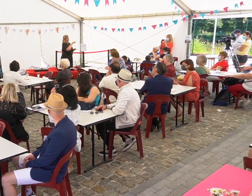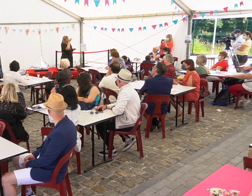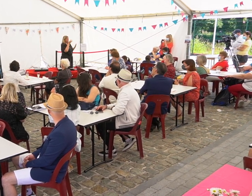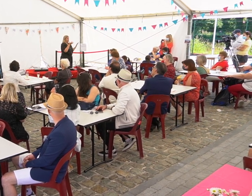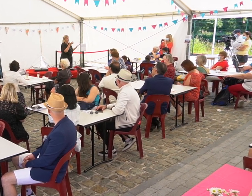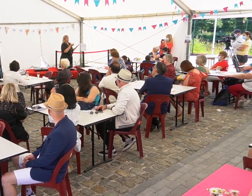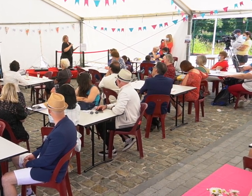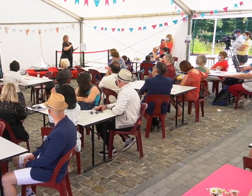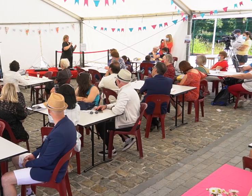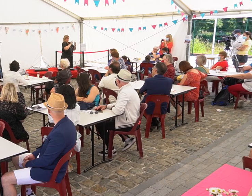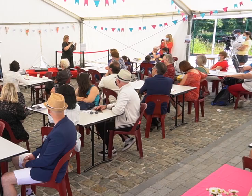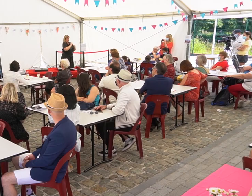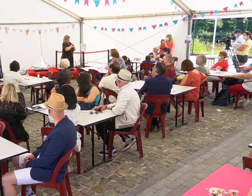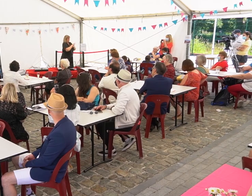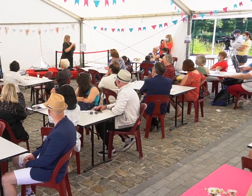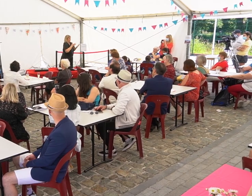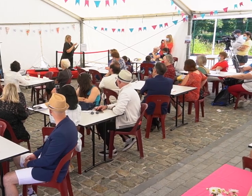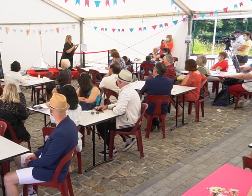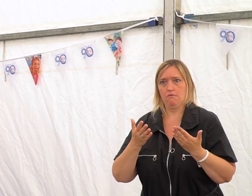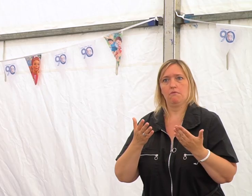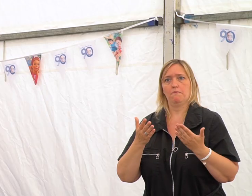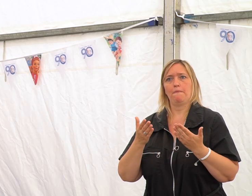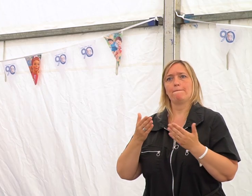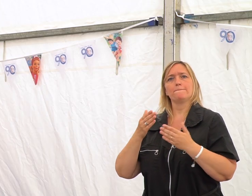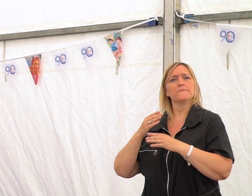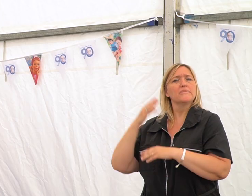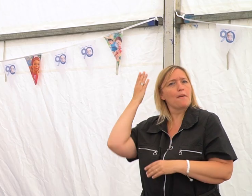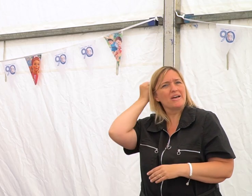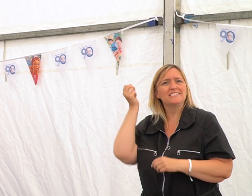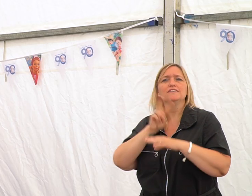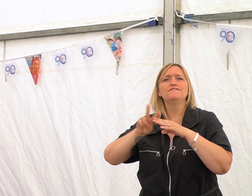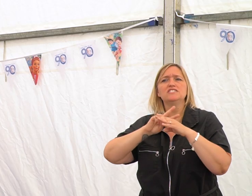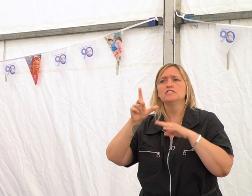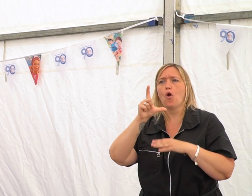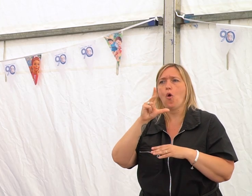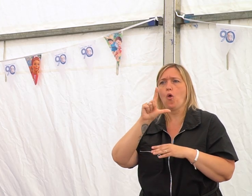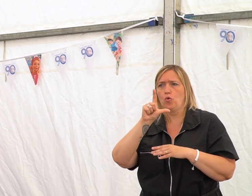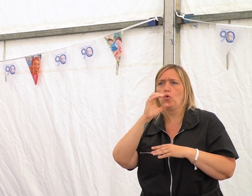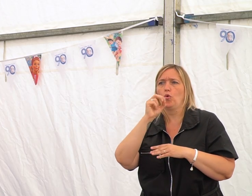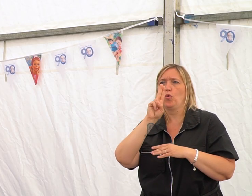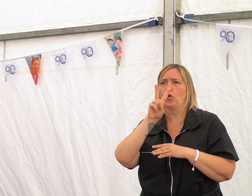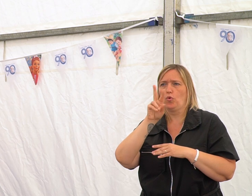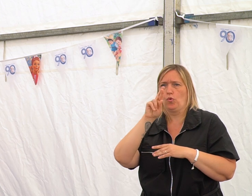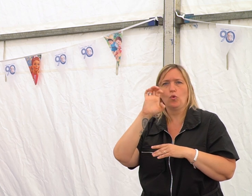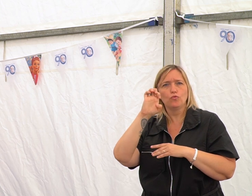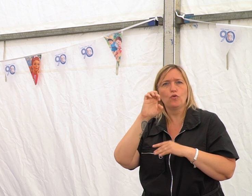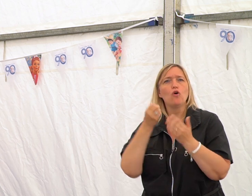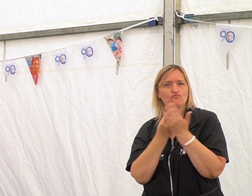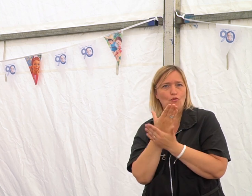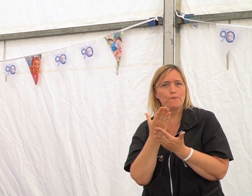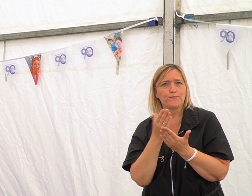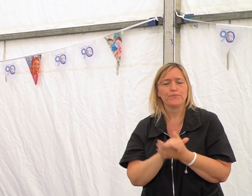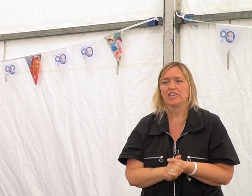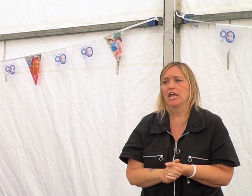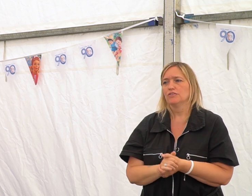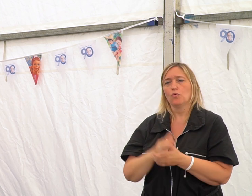qui sort pour le moment de Martine visite le Louvre. Et voilà, je pense que Martine fait son